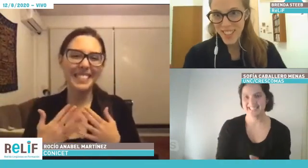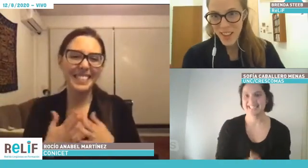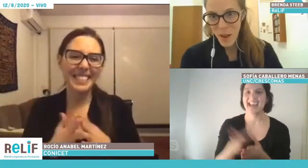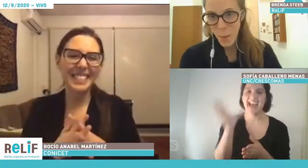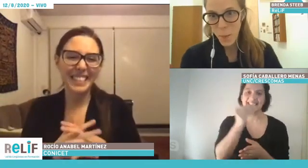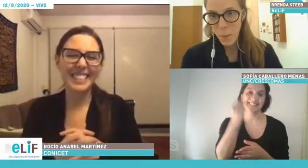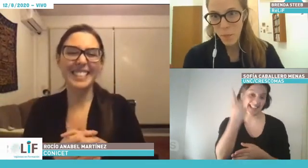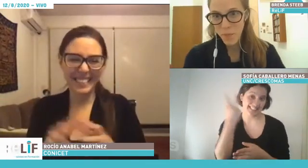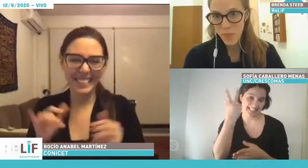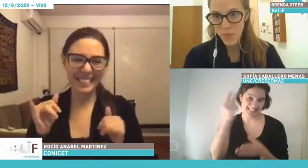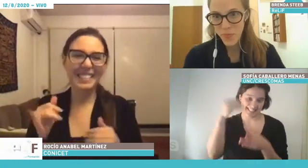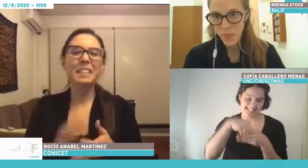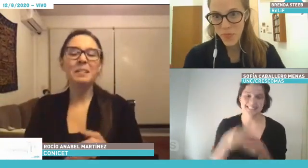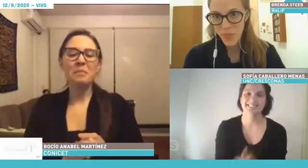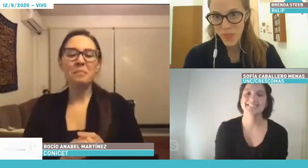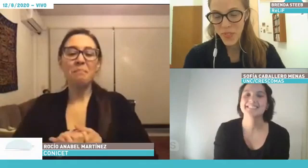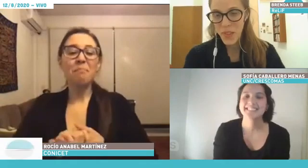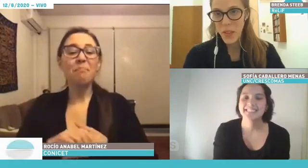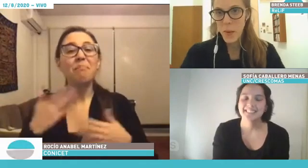estrés.